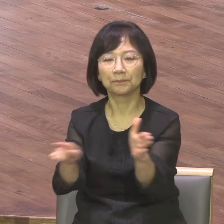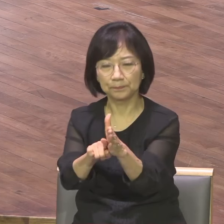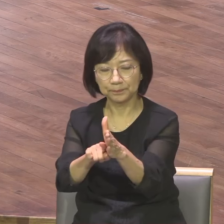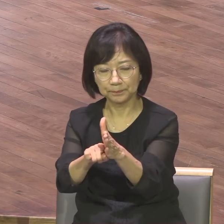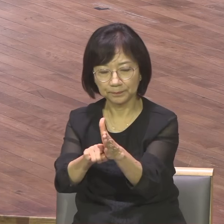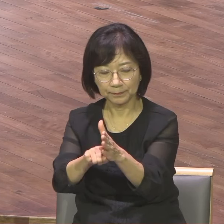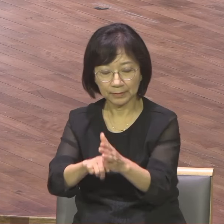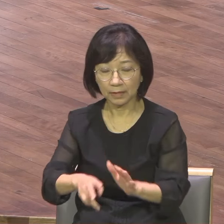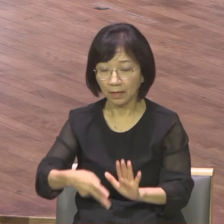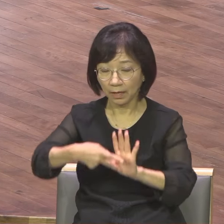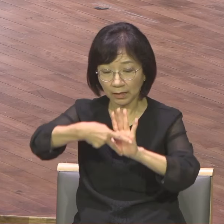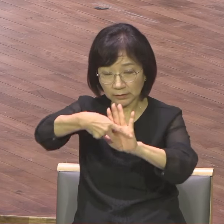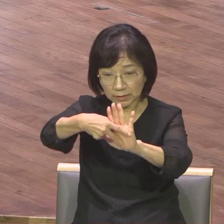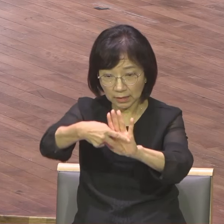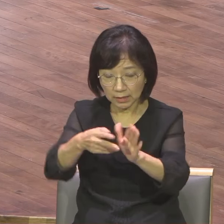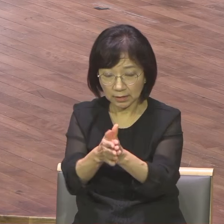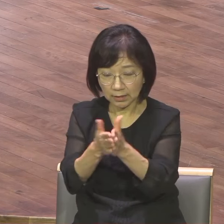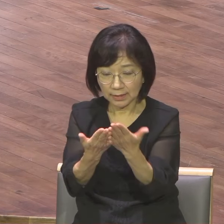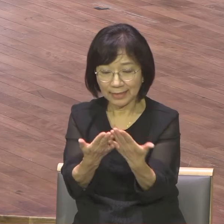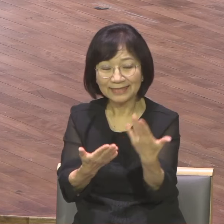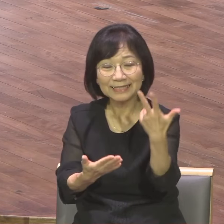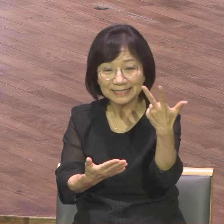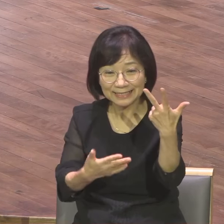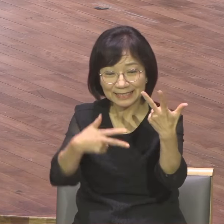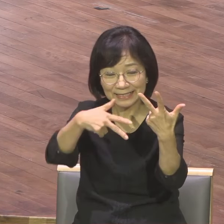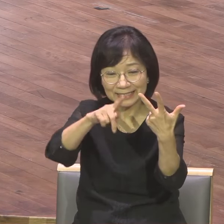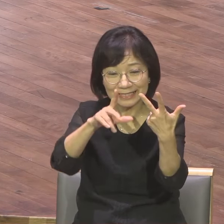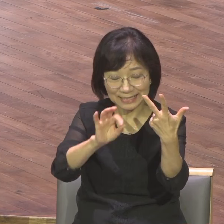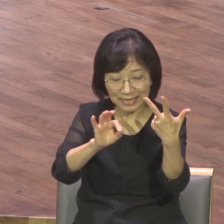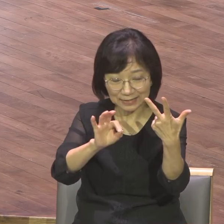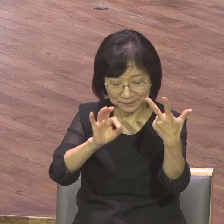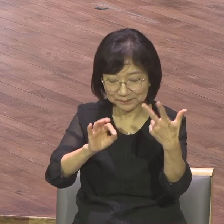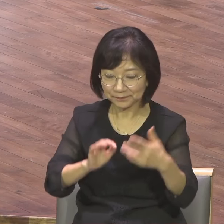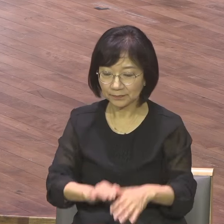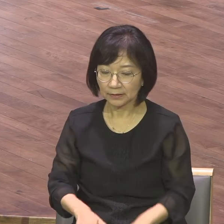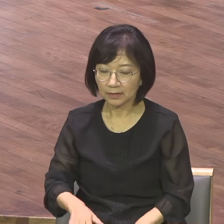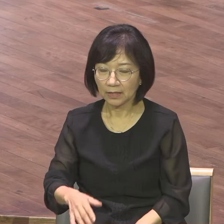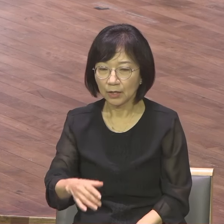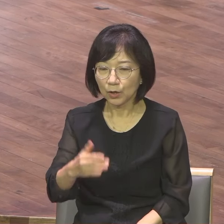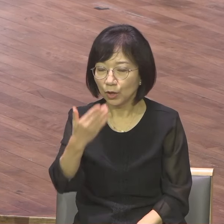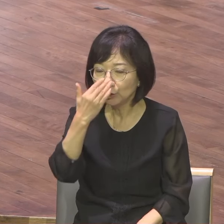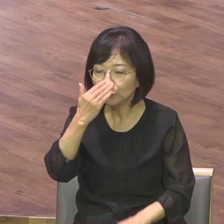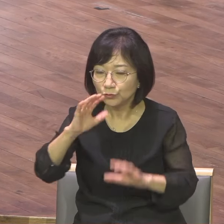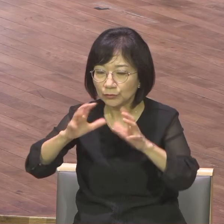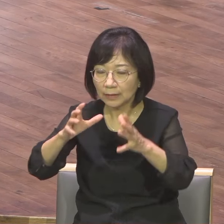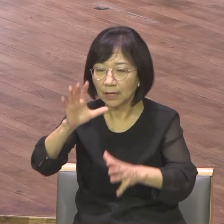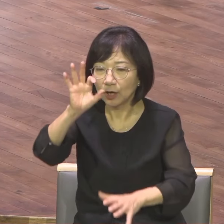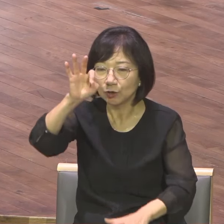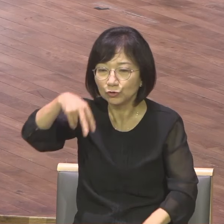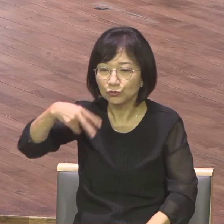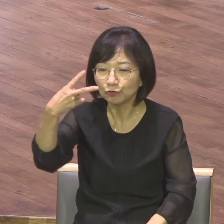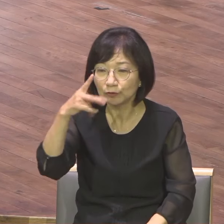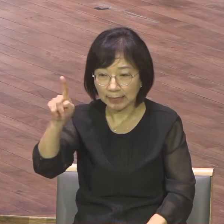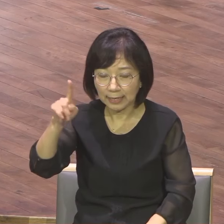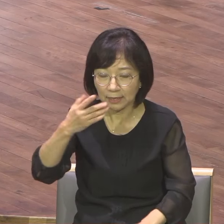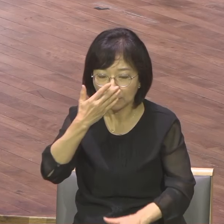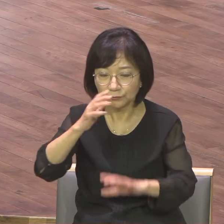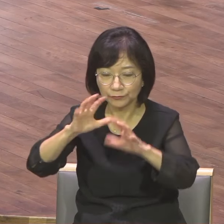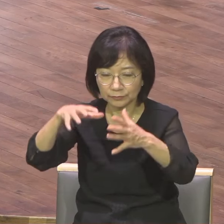이사야 7장에 보면 이사야 선지자가 활동하던 유다 남유다에 심각한 문제가 발생했습니다.